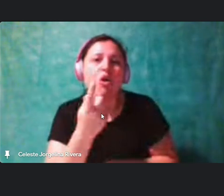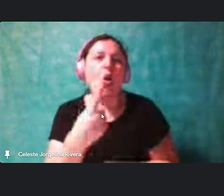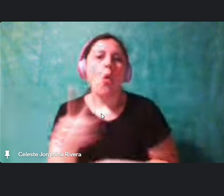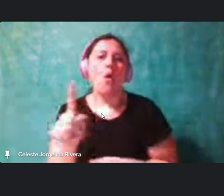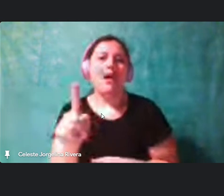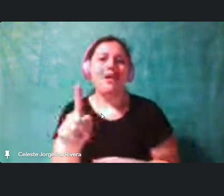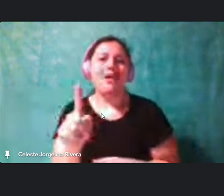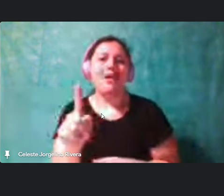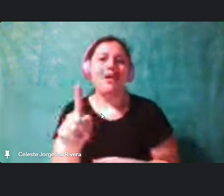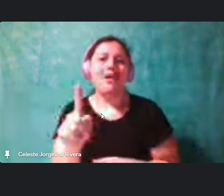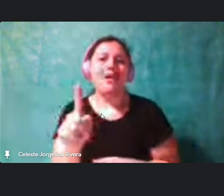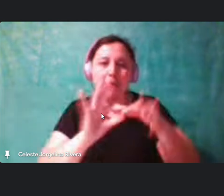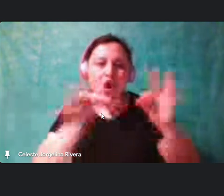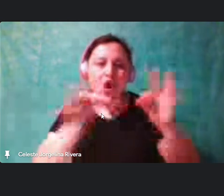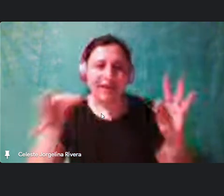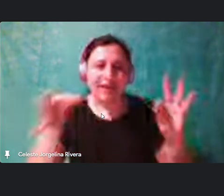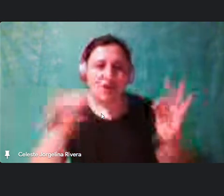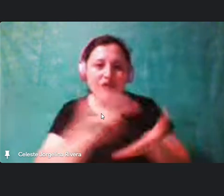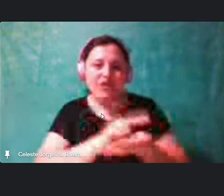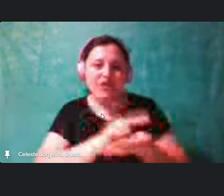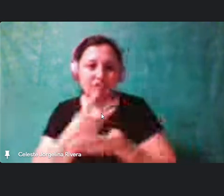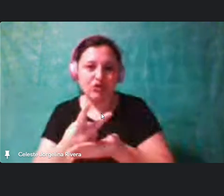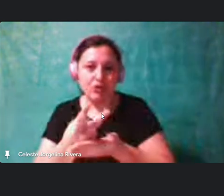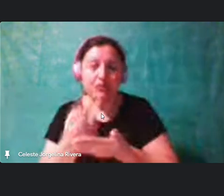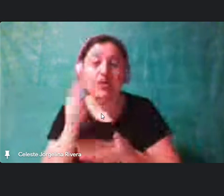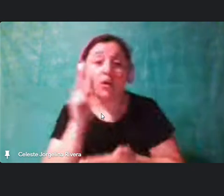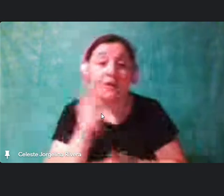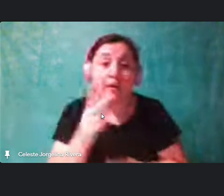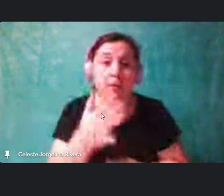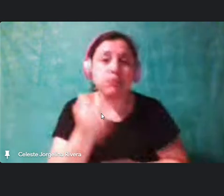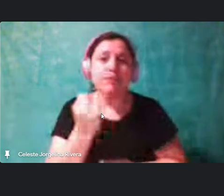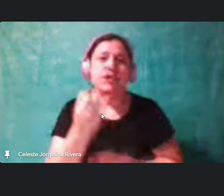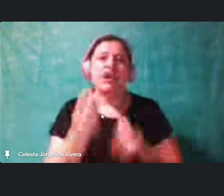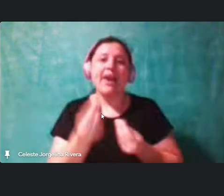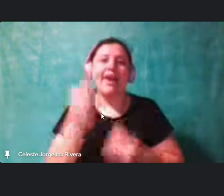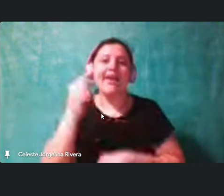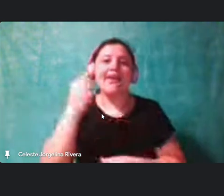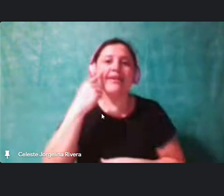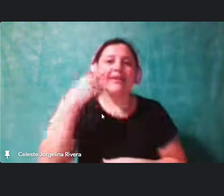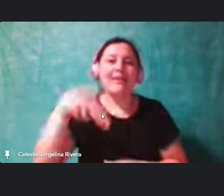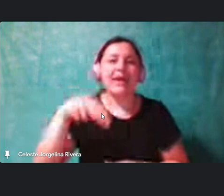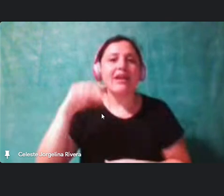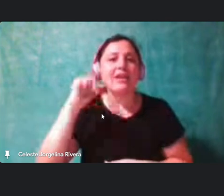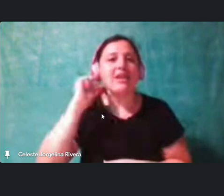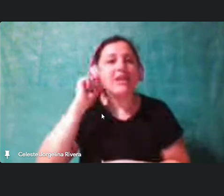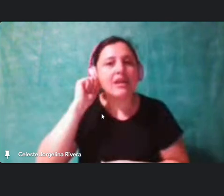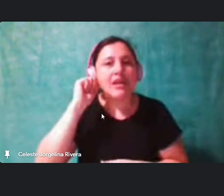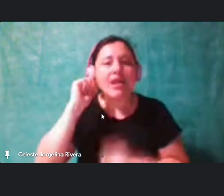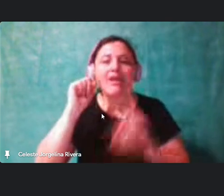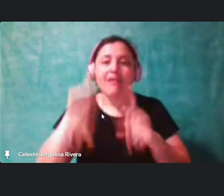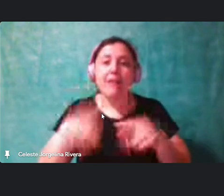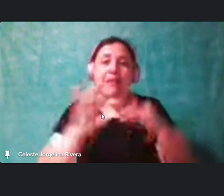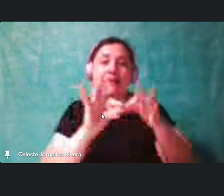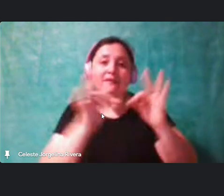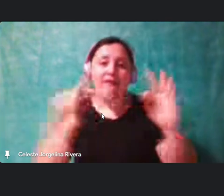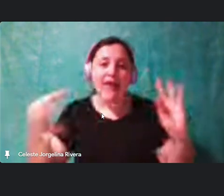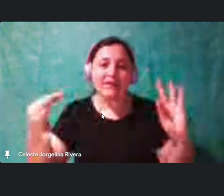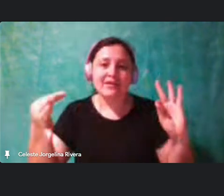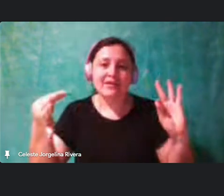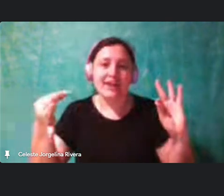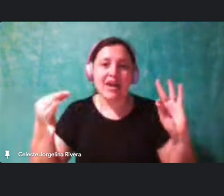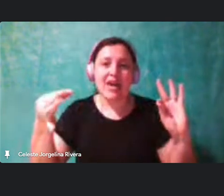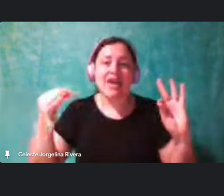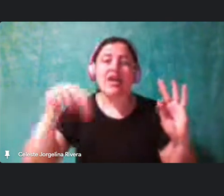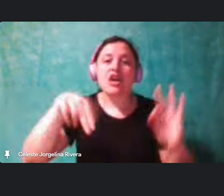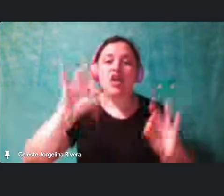ING y también nos vamos a encontrar con frases nominales con distintas complejidades, que las vamos a ir resolviendo o